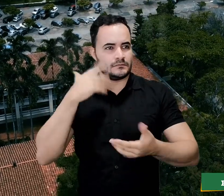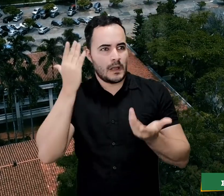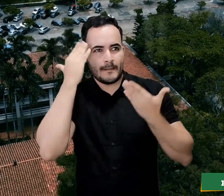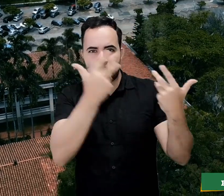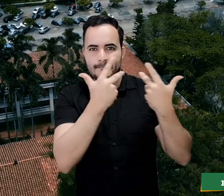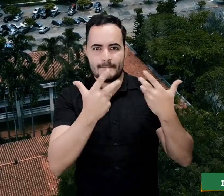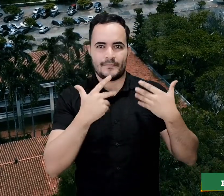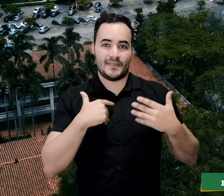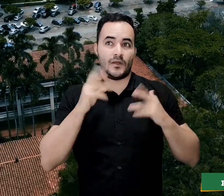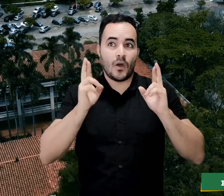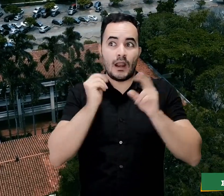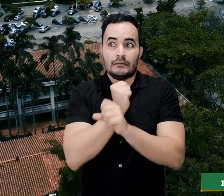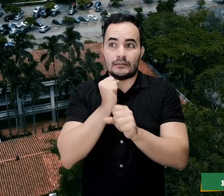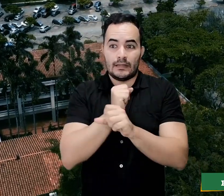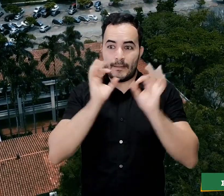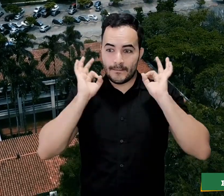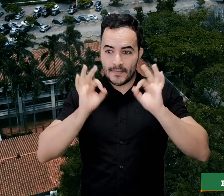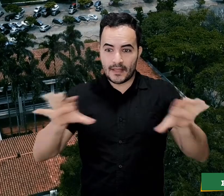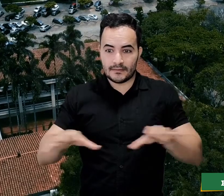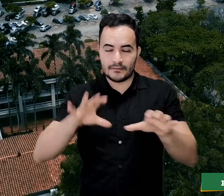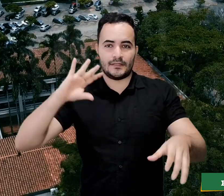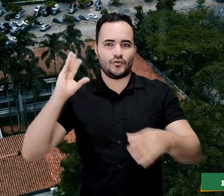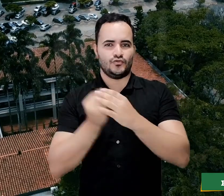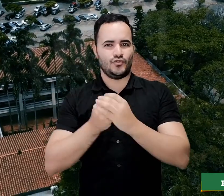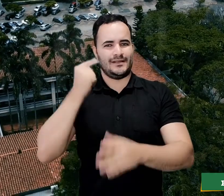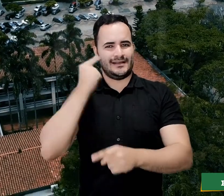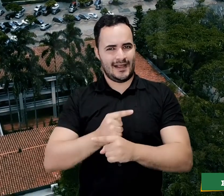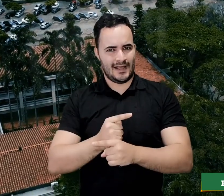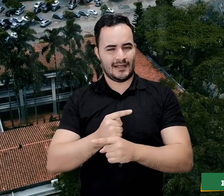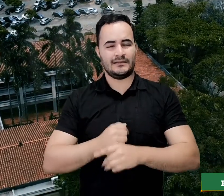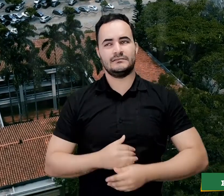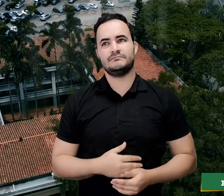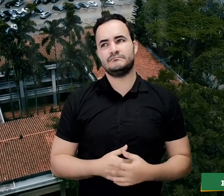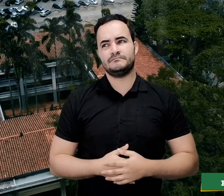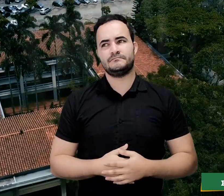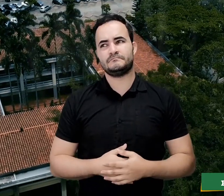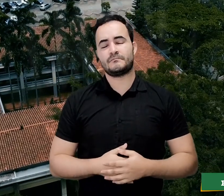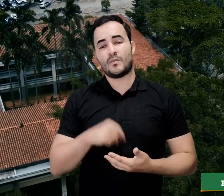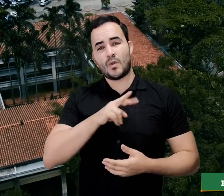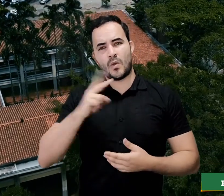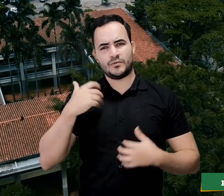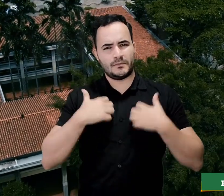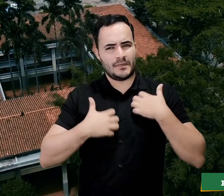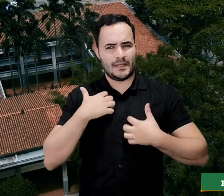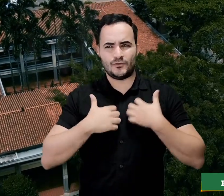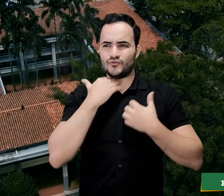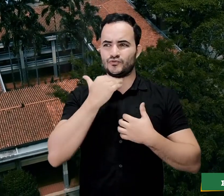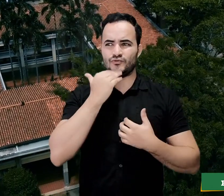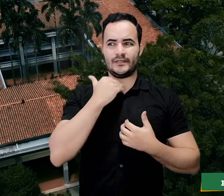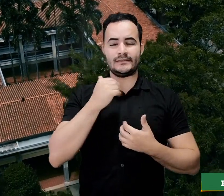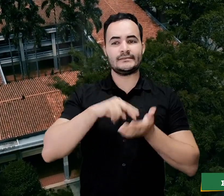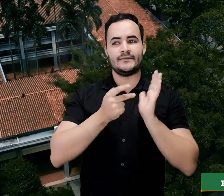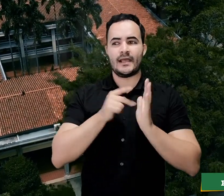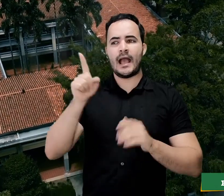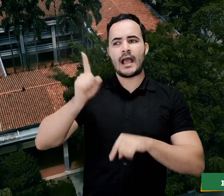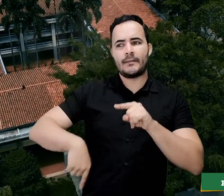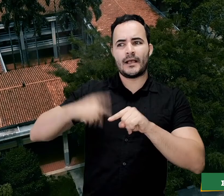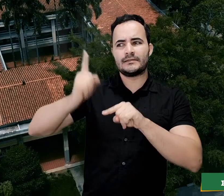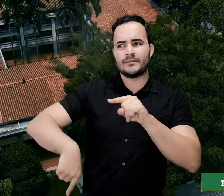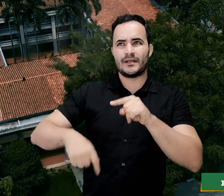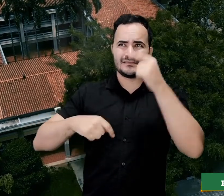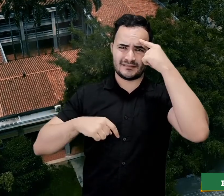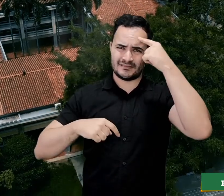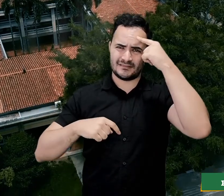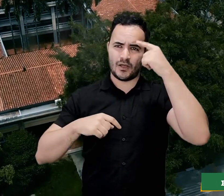del trabajo en equipo. Y también como creo que me daría miedo subestimar a la persona y